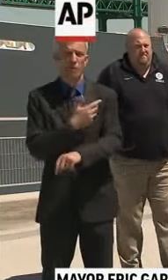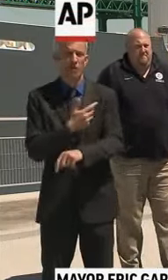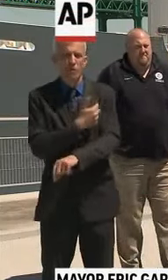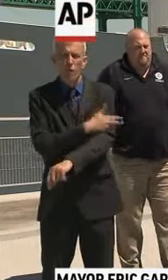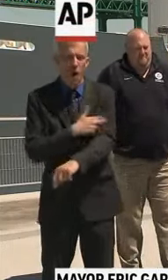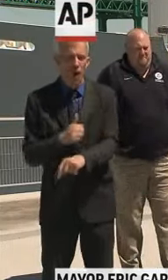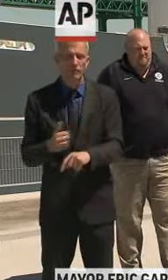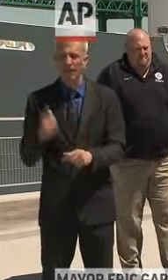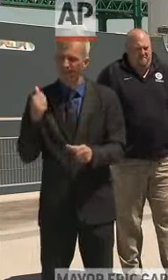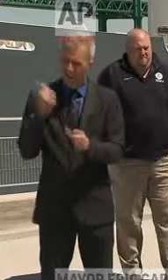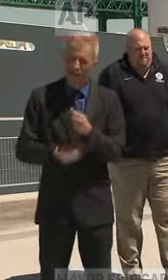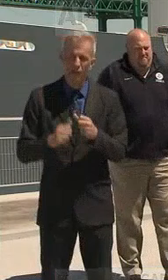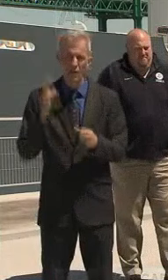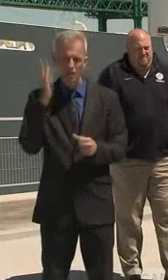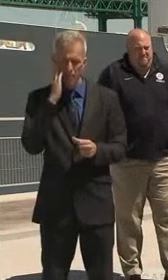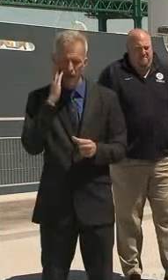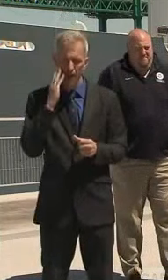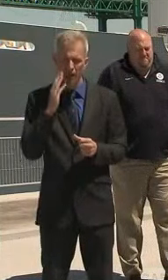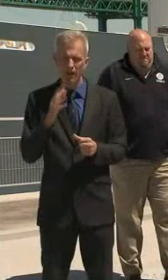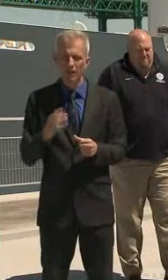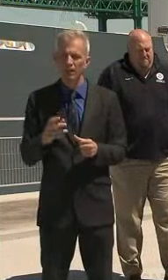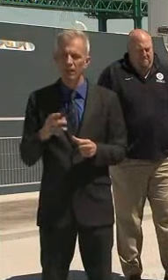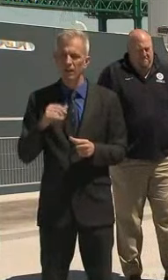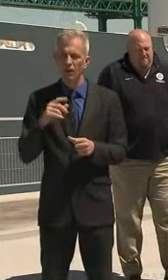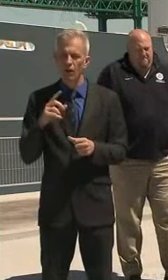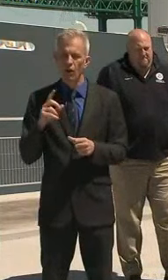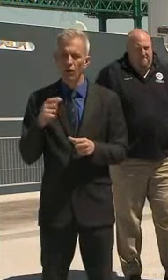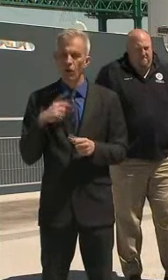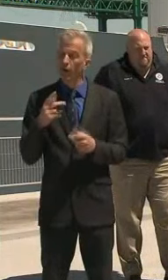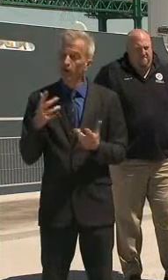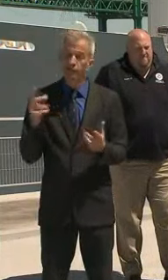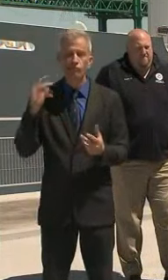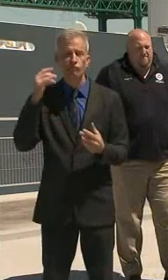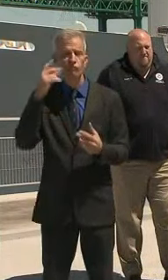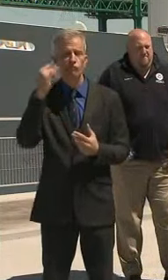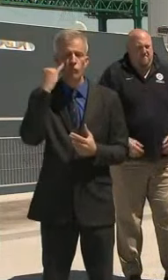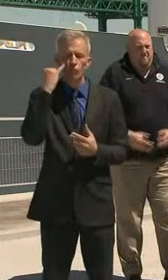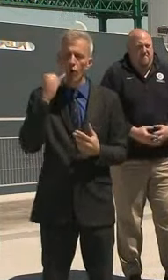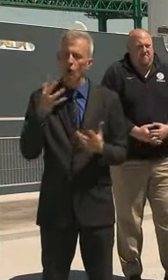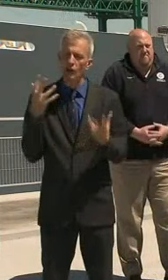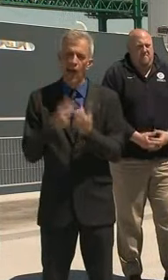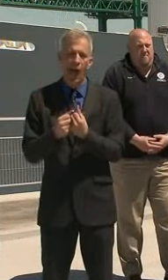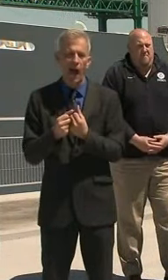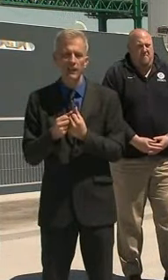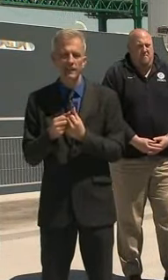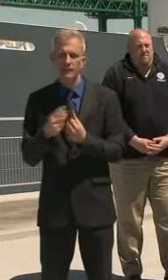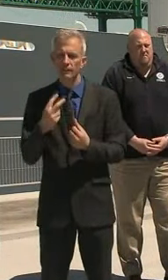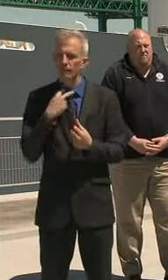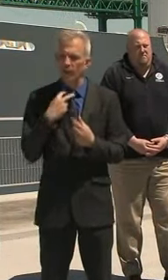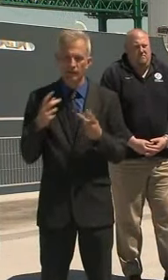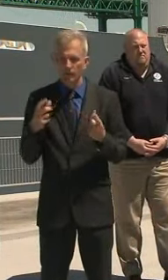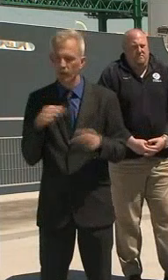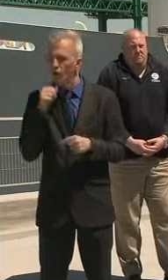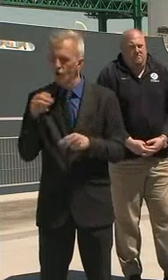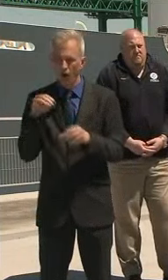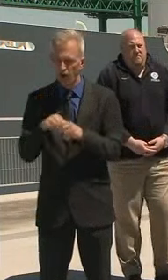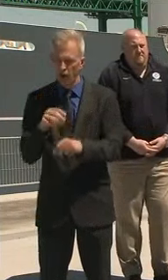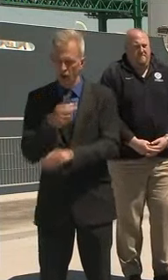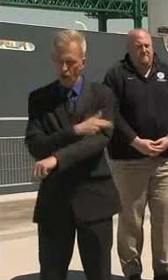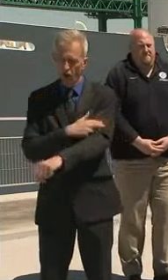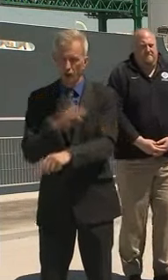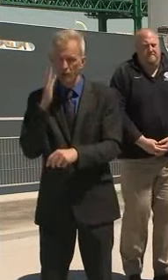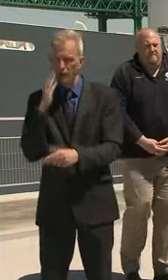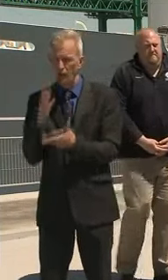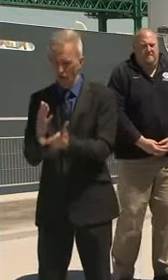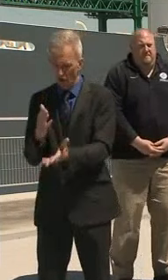con cada persona que venga transportada de un accidente directo o algo semejante obligó hospital toda cama no